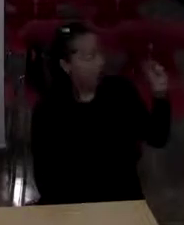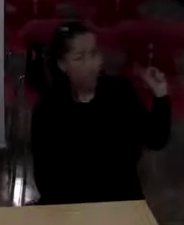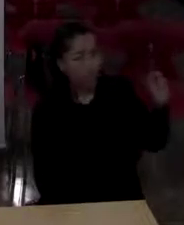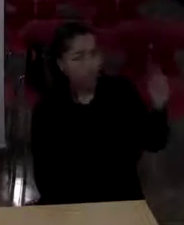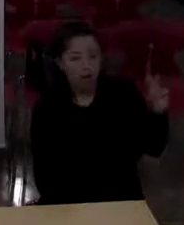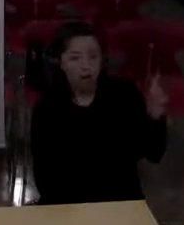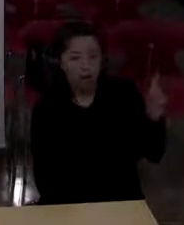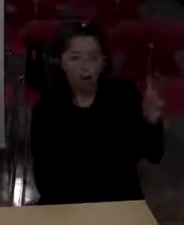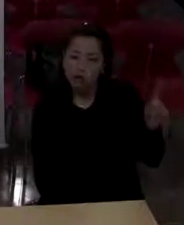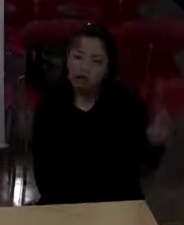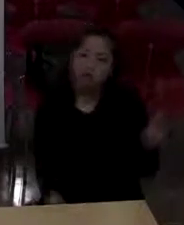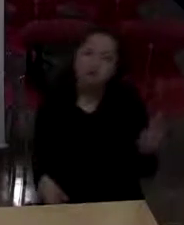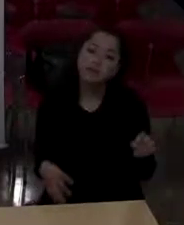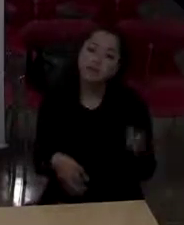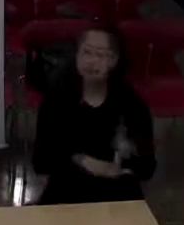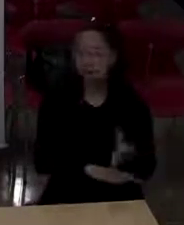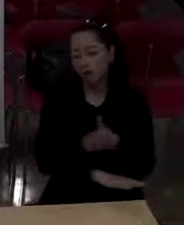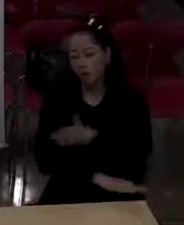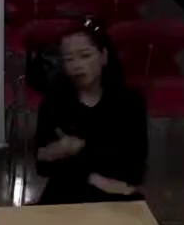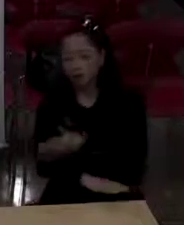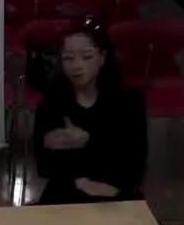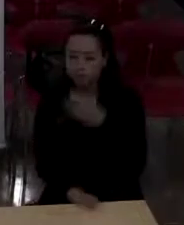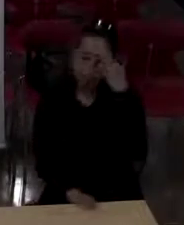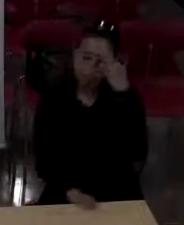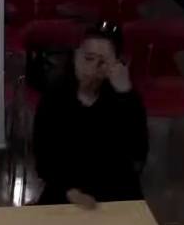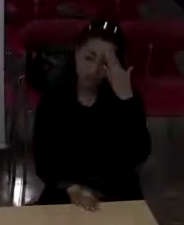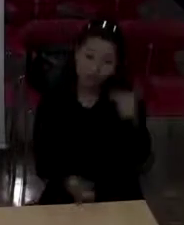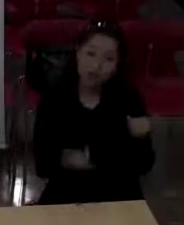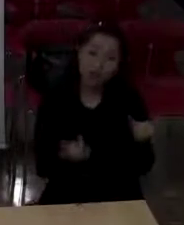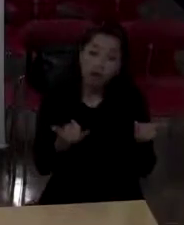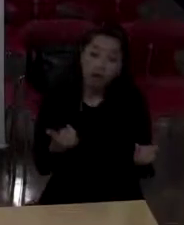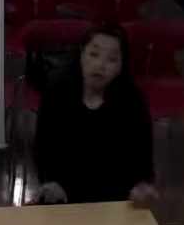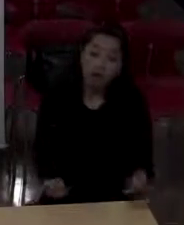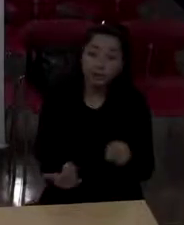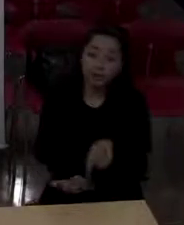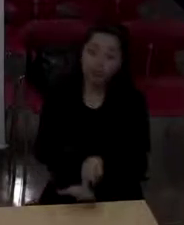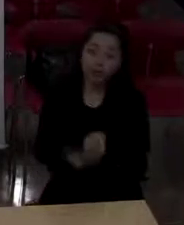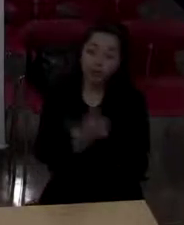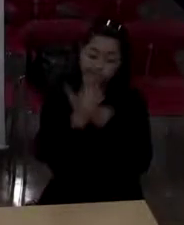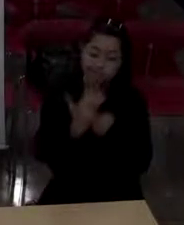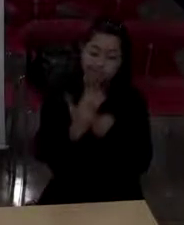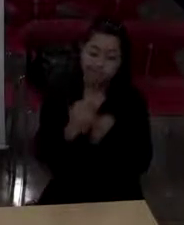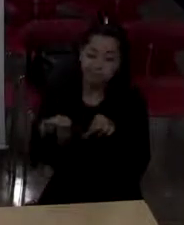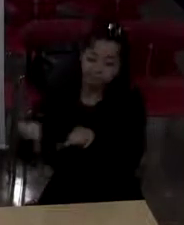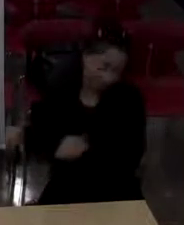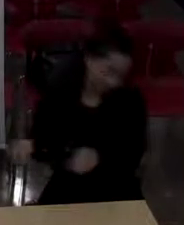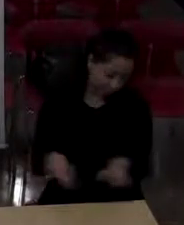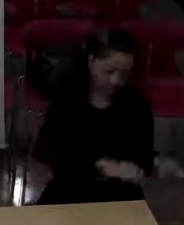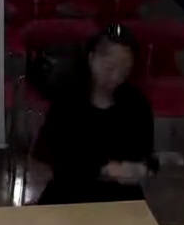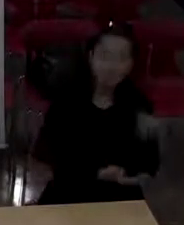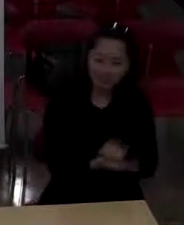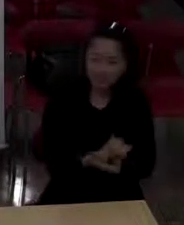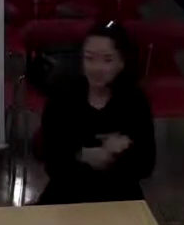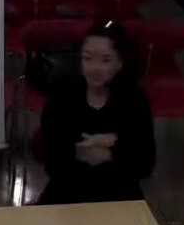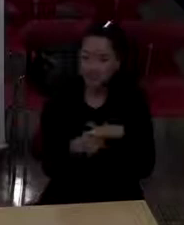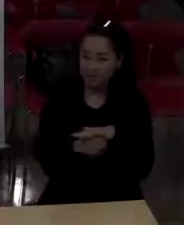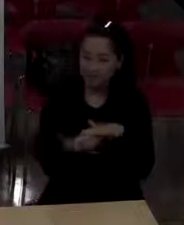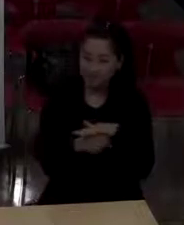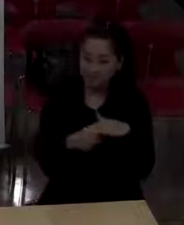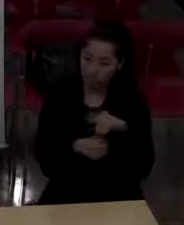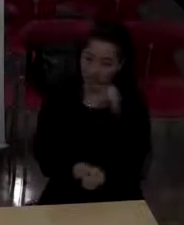generaciones que vivieron en esa época, pues ahorita tenemos esos resultados de los cuales pues tú describes. No tenemos